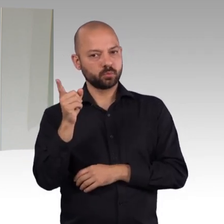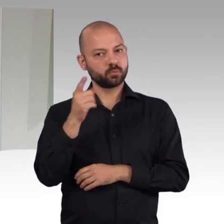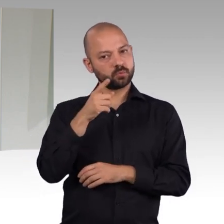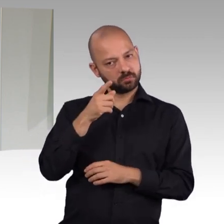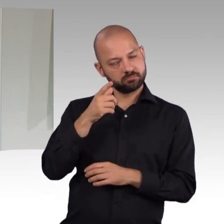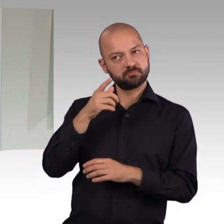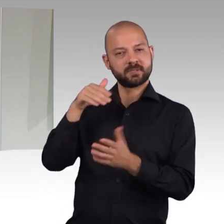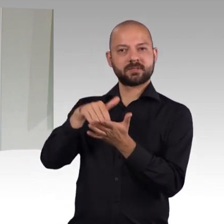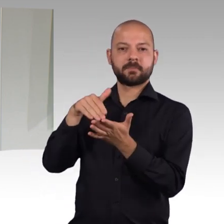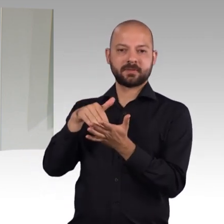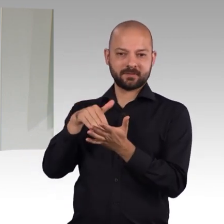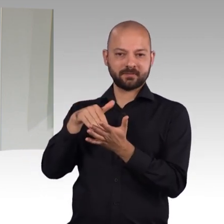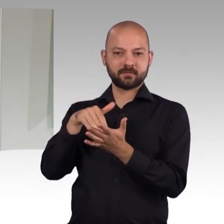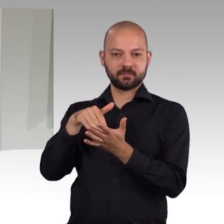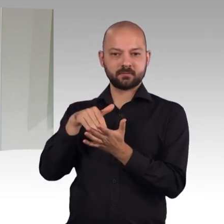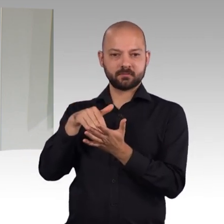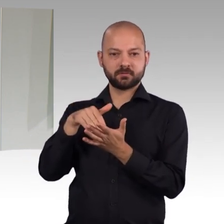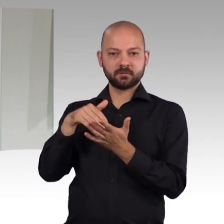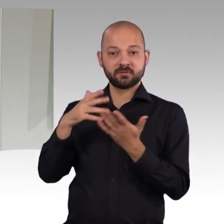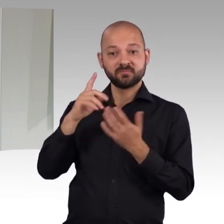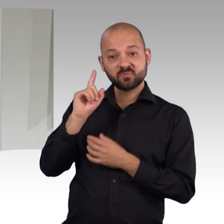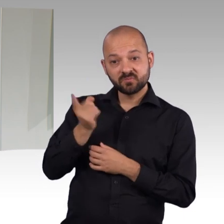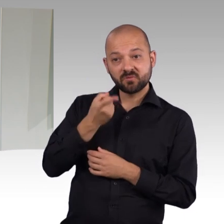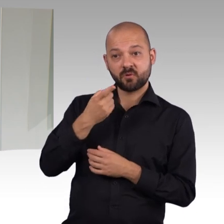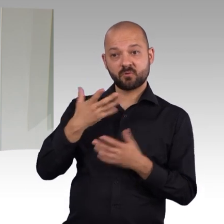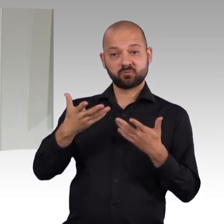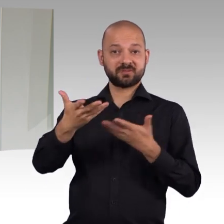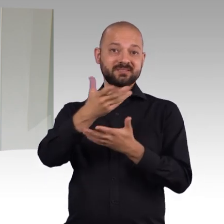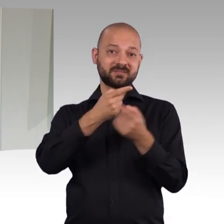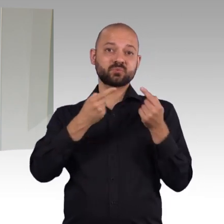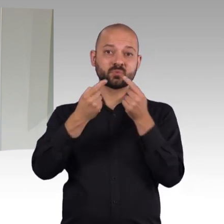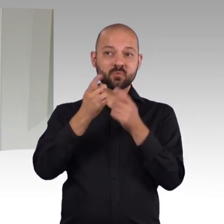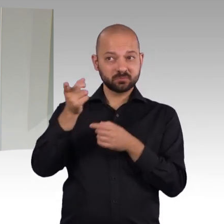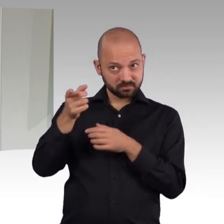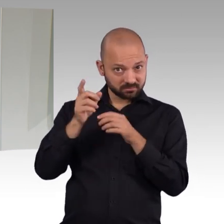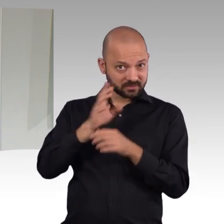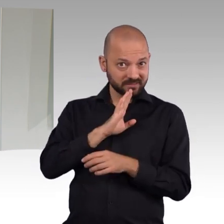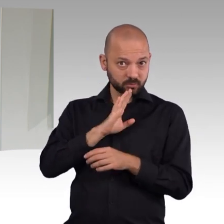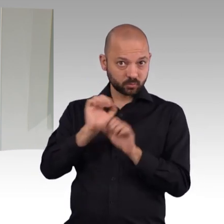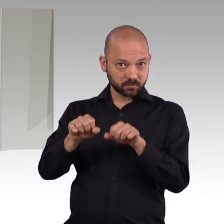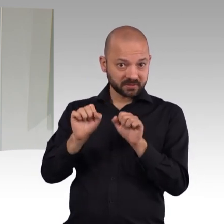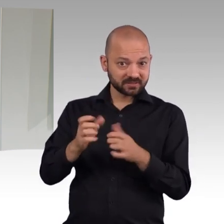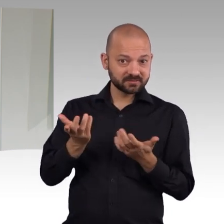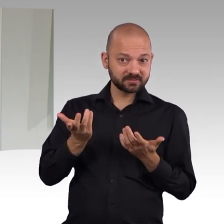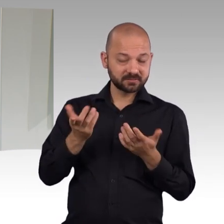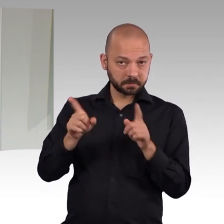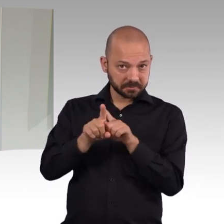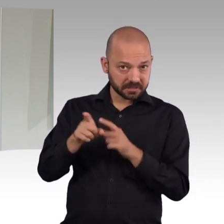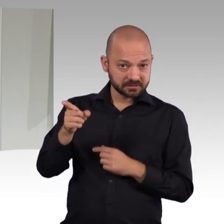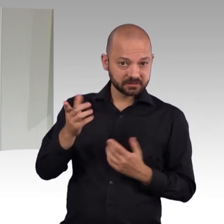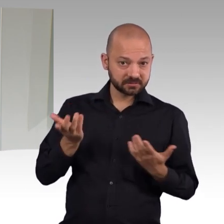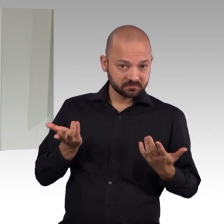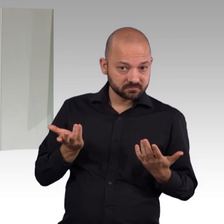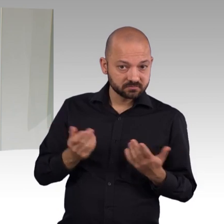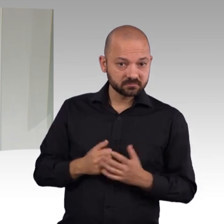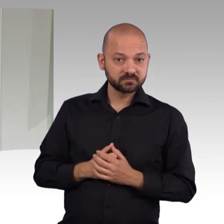bleiben, dass er Engagement im ländlichen Raum und für die Familienpolitik geradezu als Disqualifikation für ein